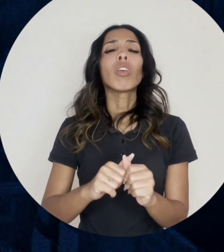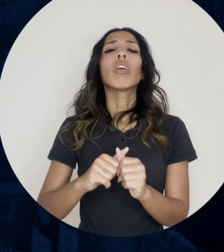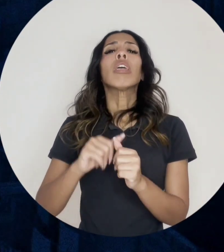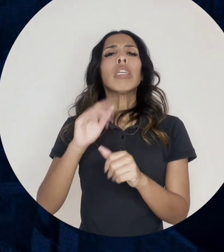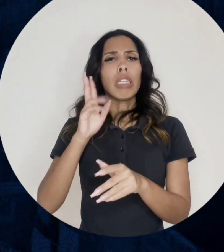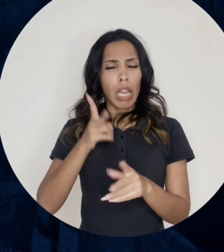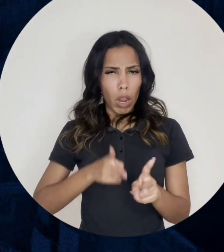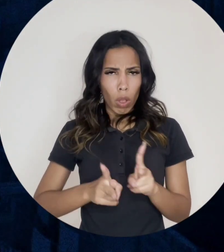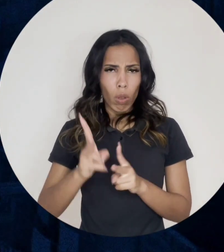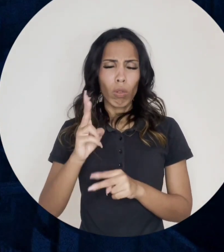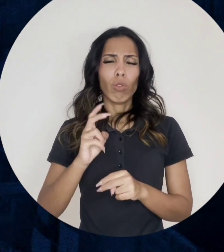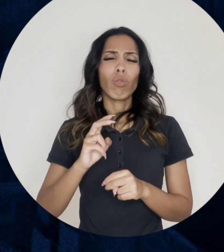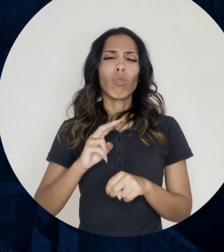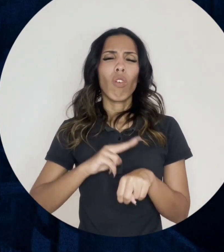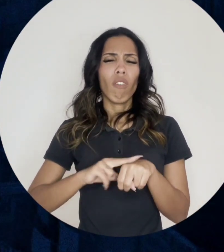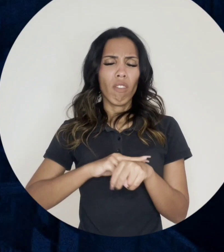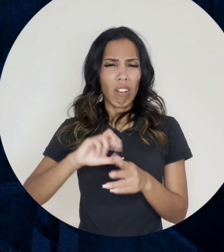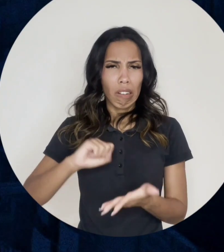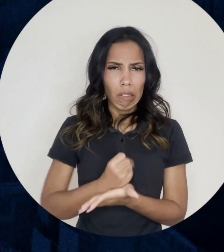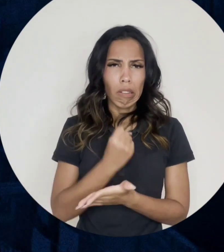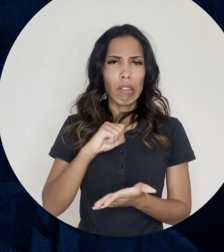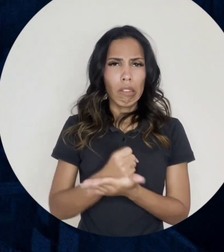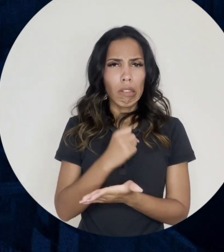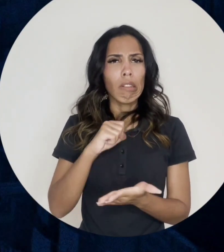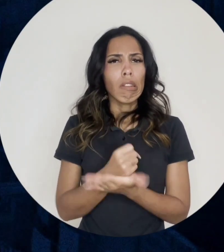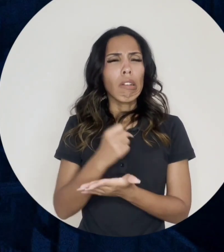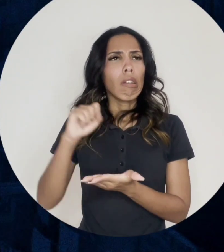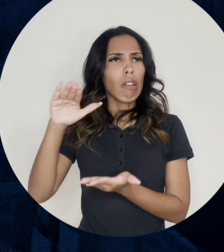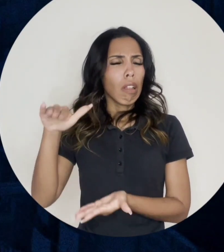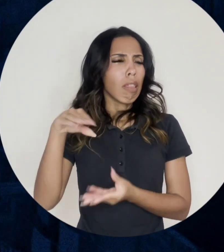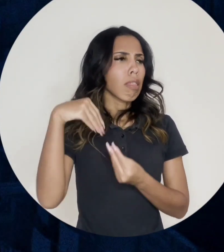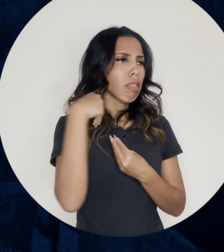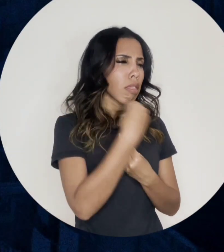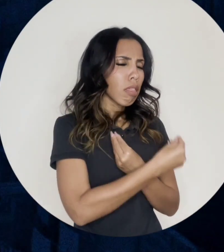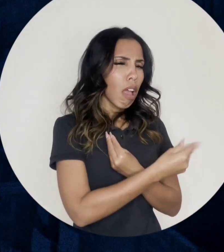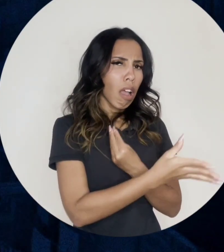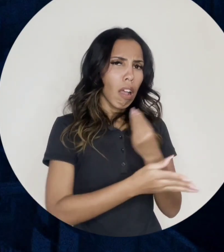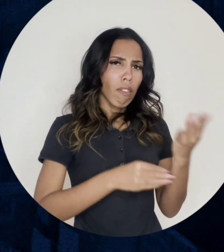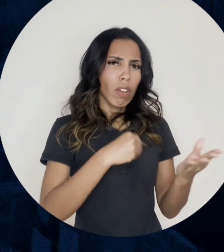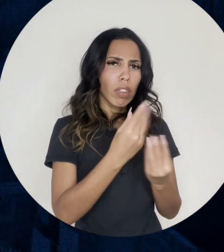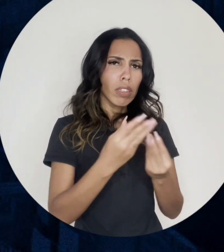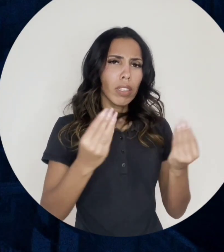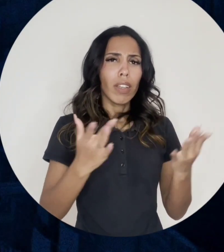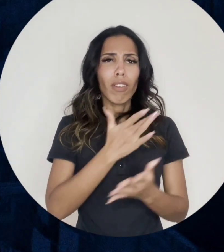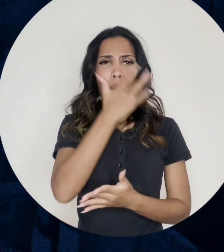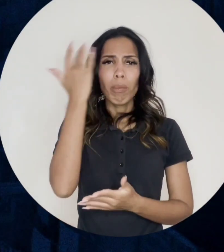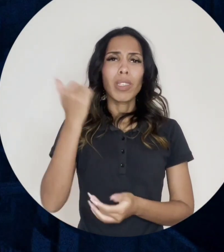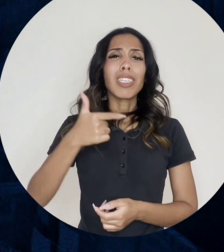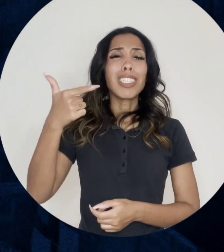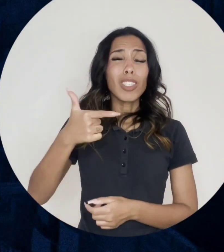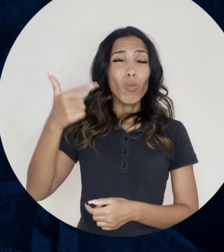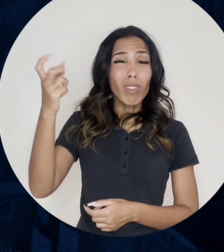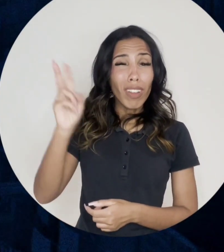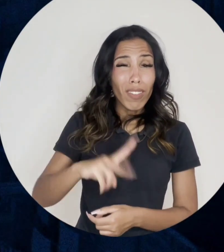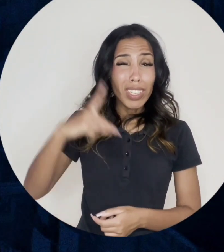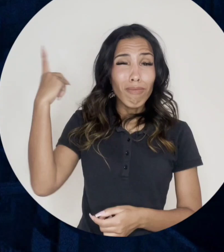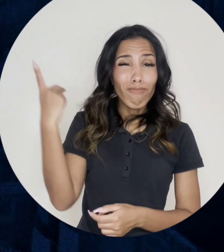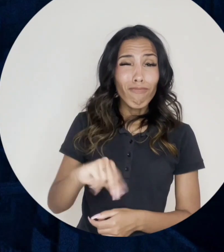inclusive para ela, para dar para outras pessoas. Teve a segunda recaída, Santa Maria